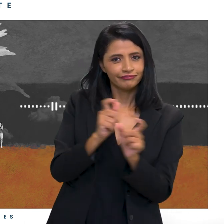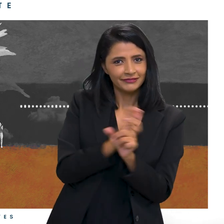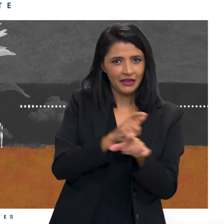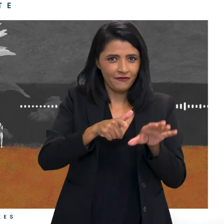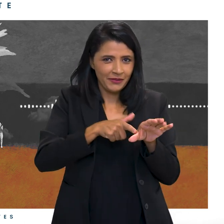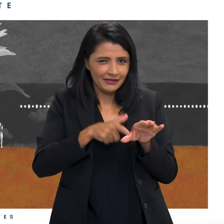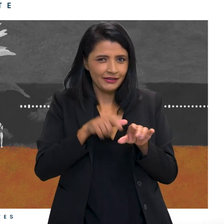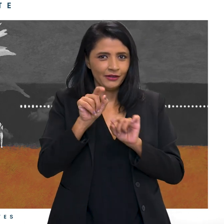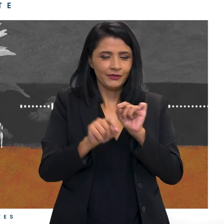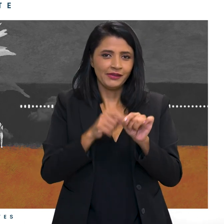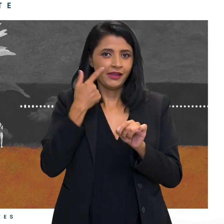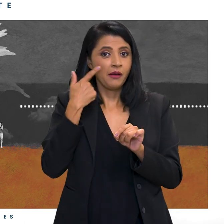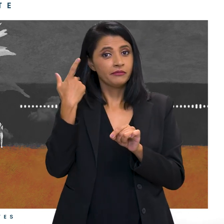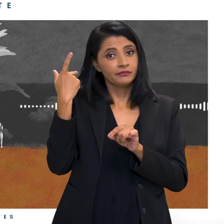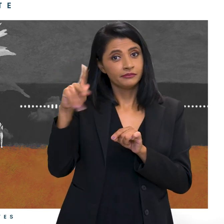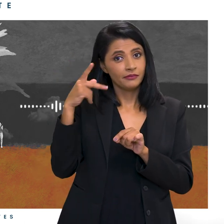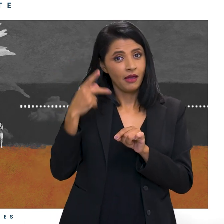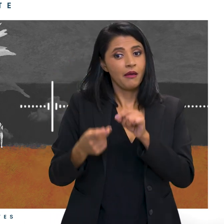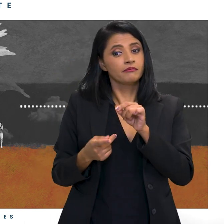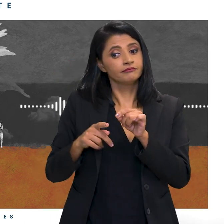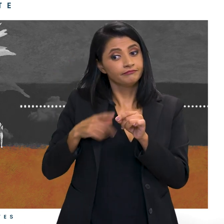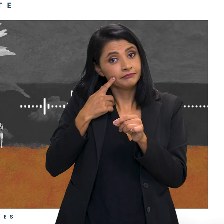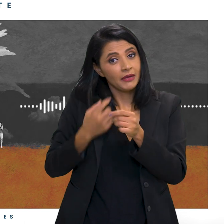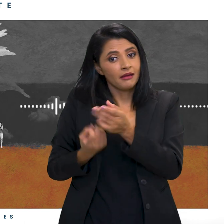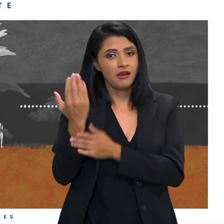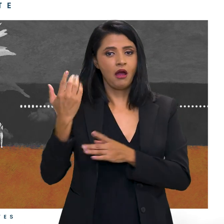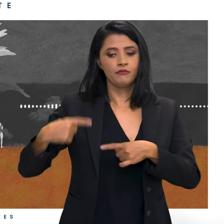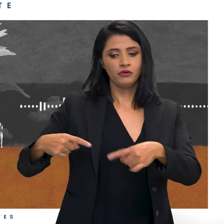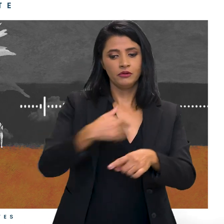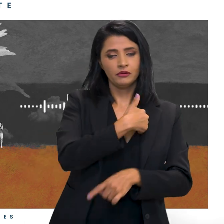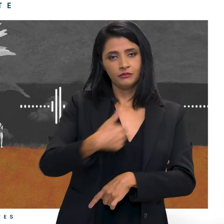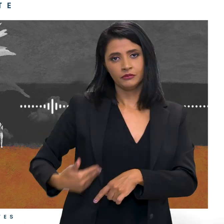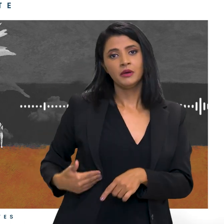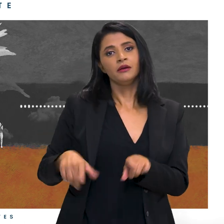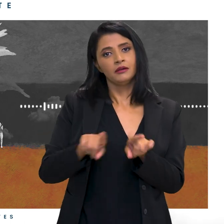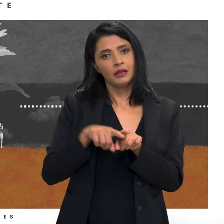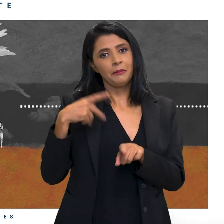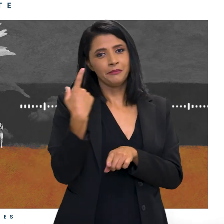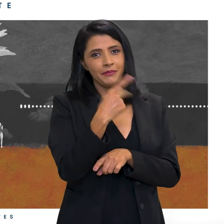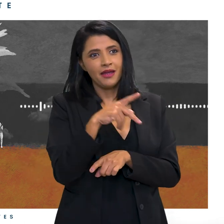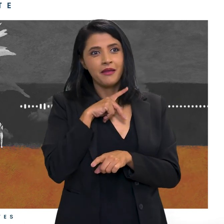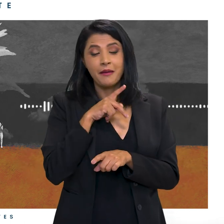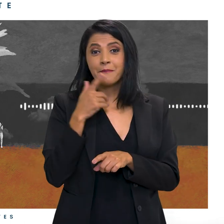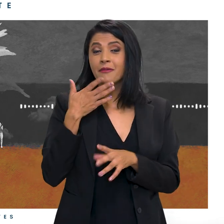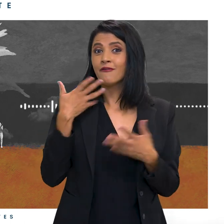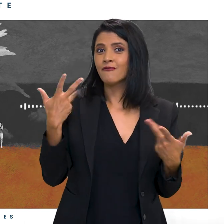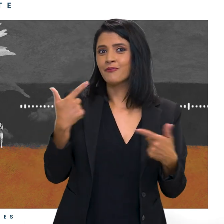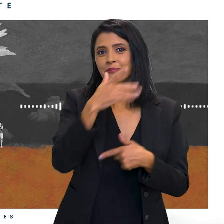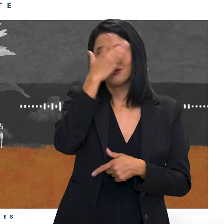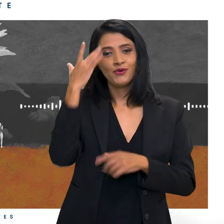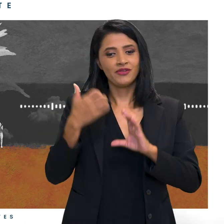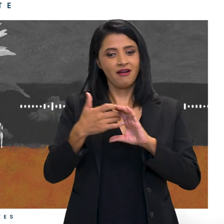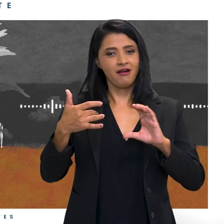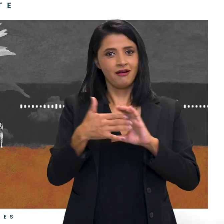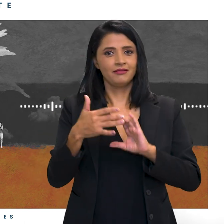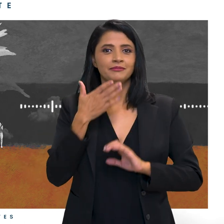do pezinho? Pois é, esse é um pequeno passo para as políticas públicas, mas um grande passo para as pessoas com doenças raras.